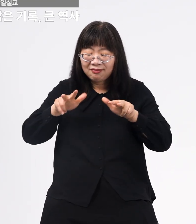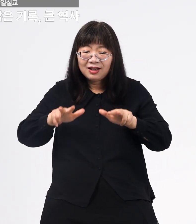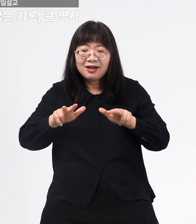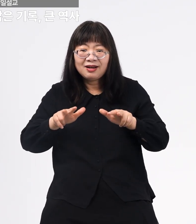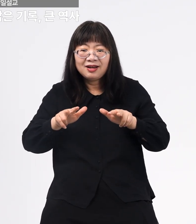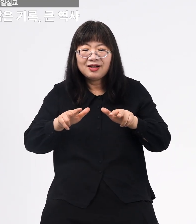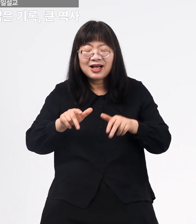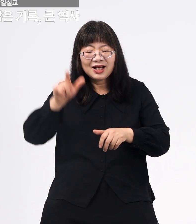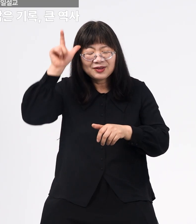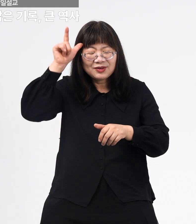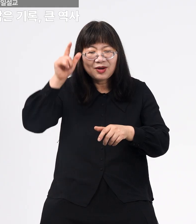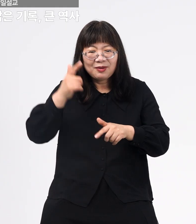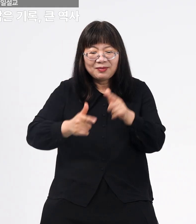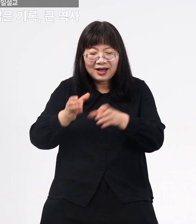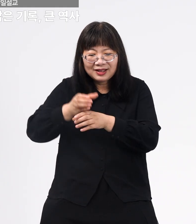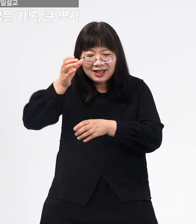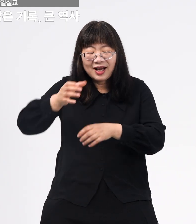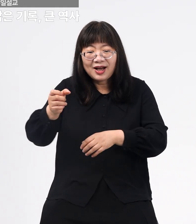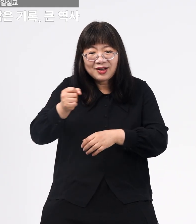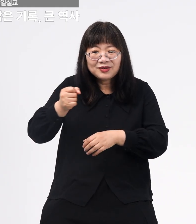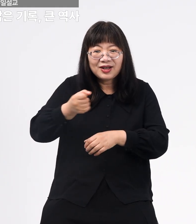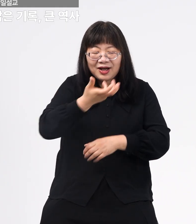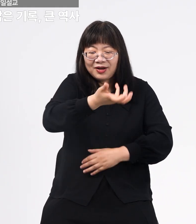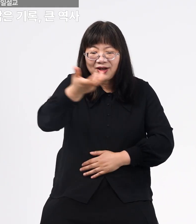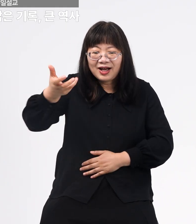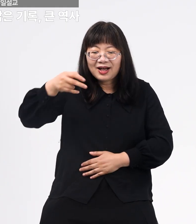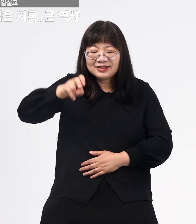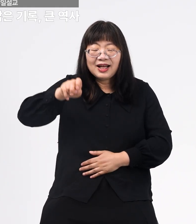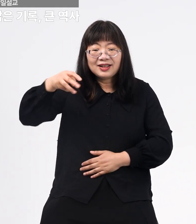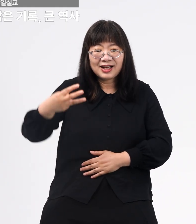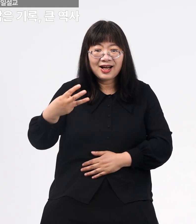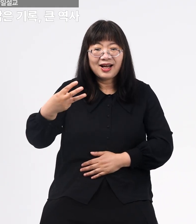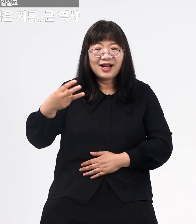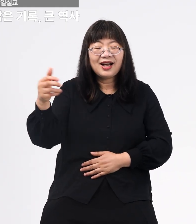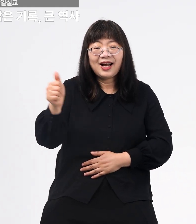지금도 소막대기 들고 그냥 돌아다니는 삼갈들이